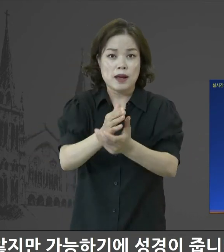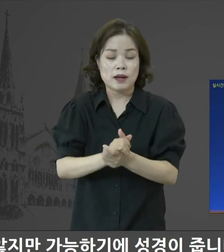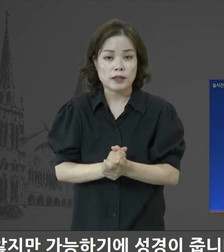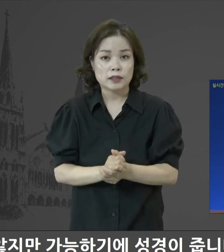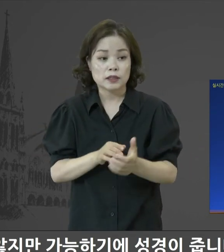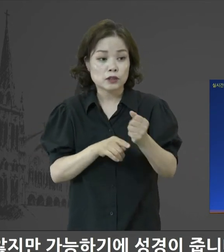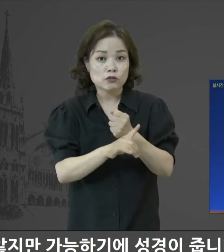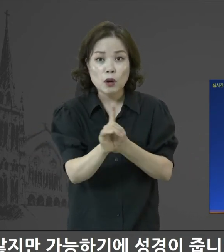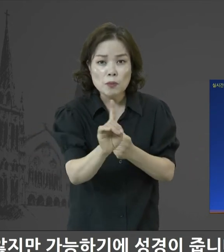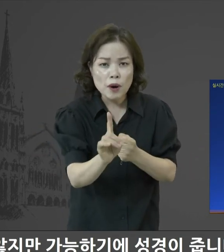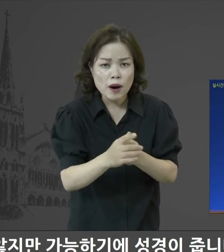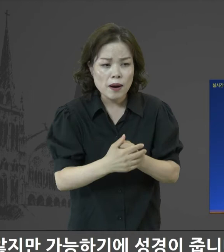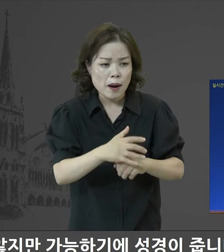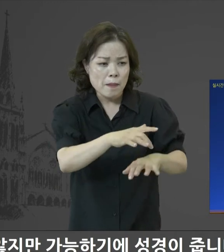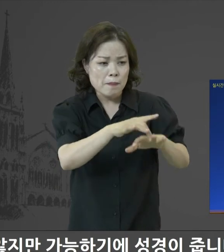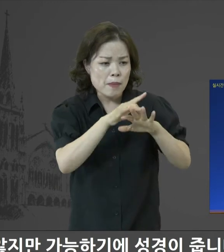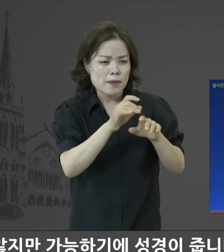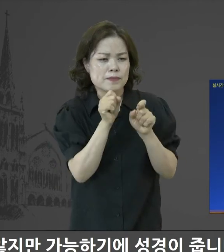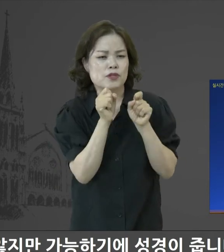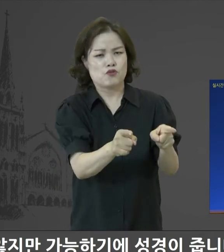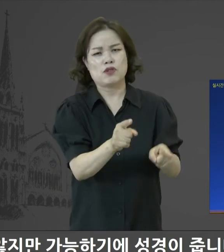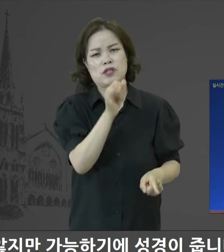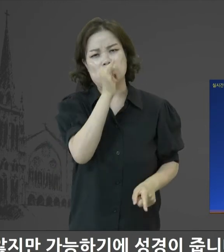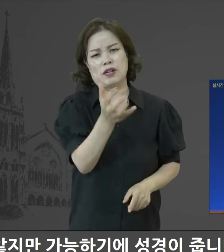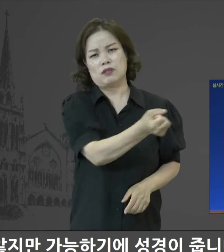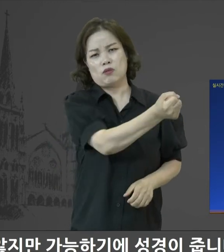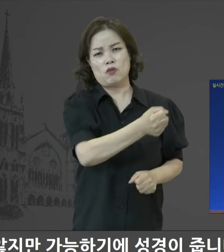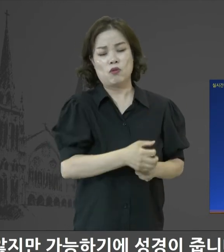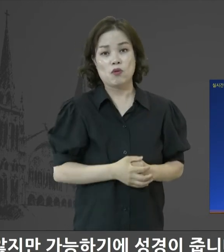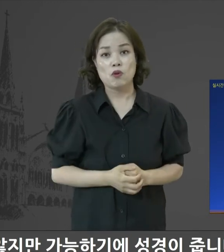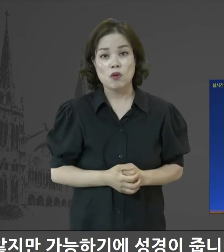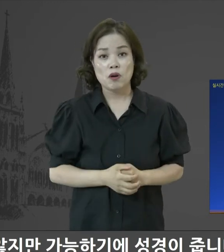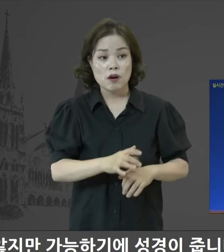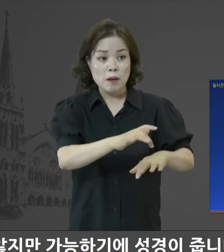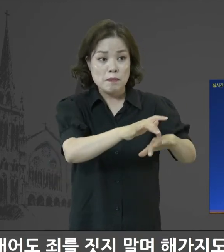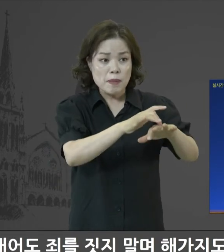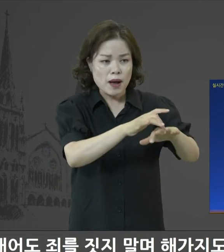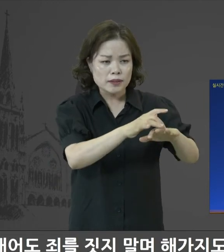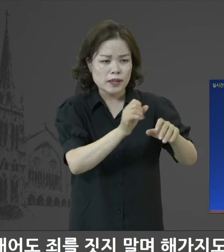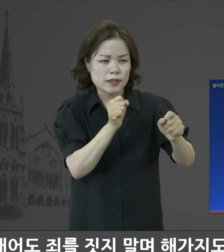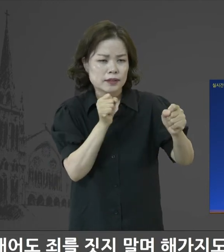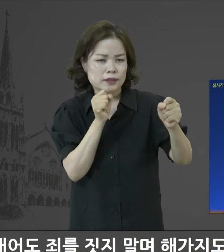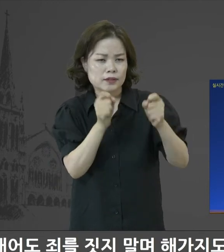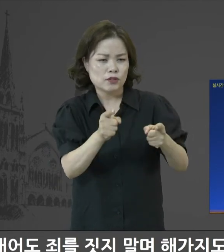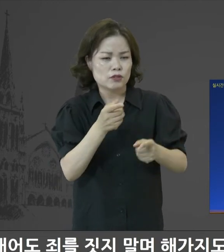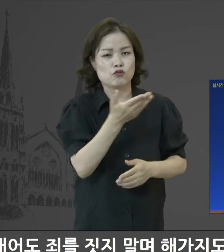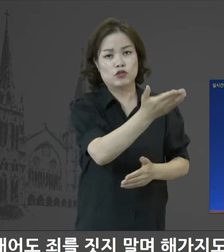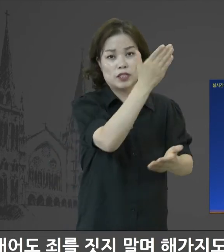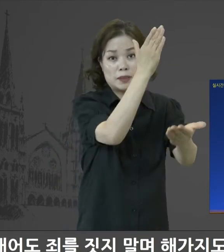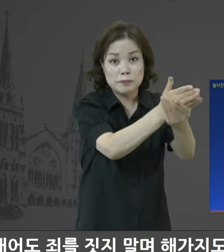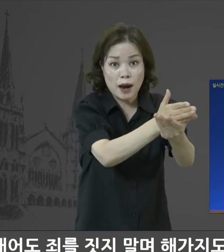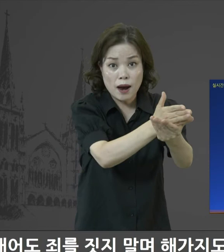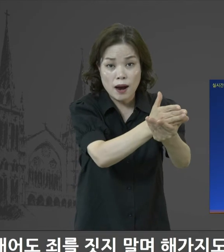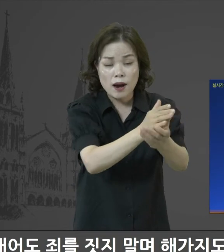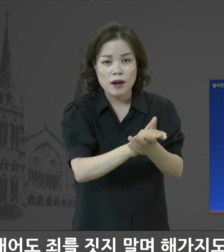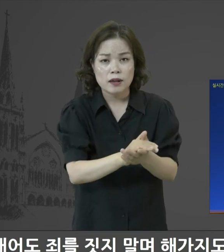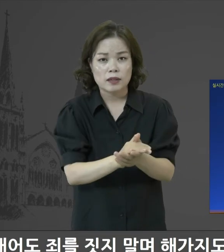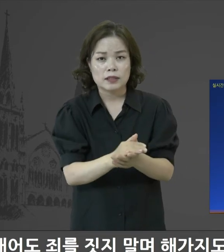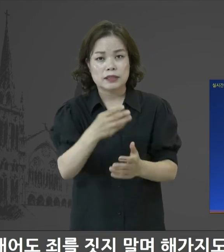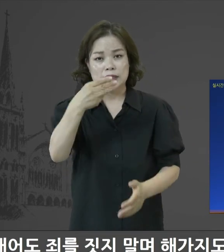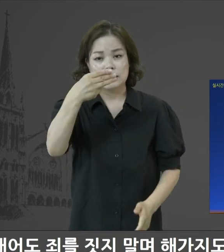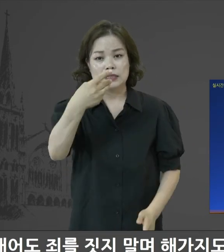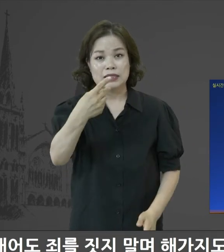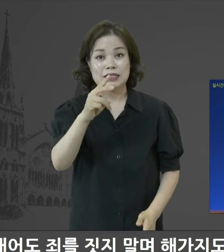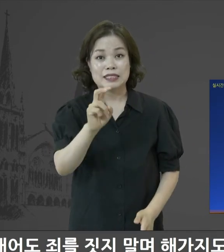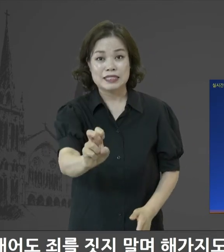중에 하나가 마귀가 틈을 탈 수 있기 때문이라고 얘기하는 거죠. 마귀에게 틈을 주지 말라고 얘기합니다. 이 틈이라는 번역은